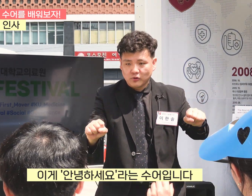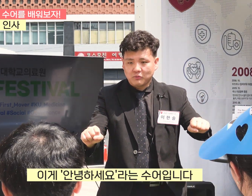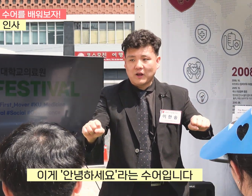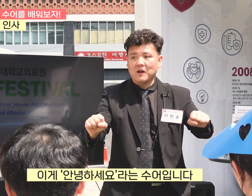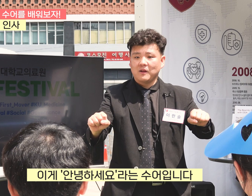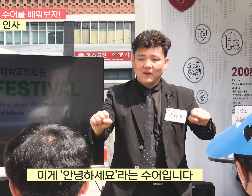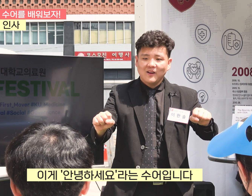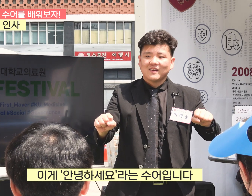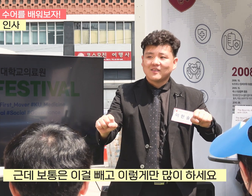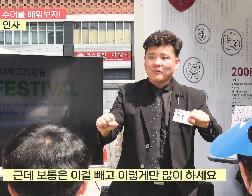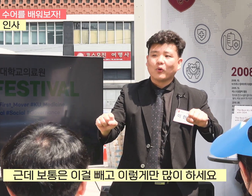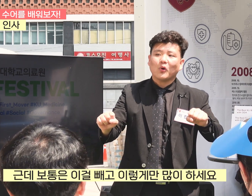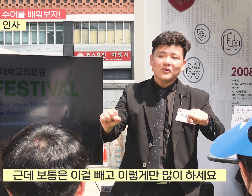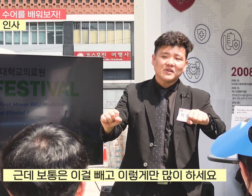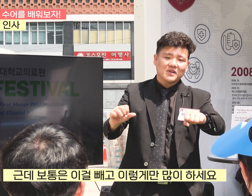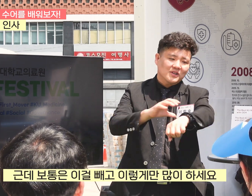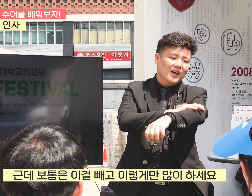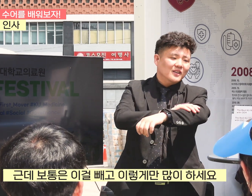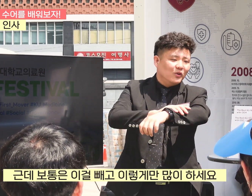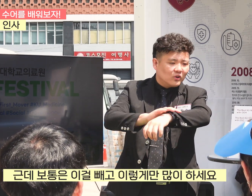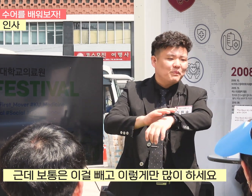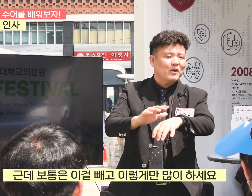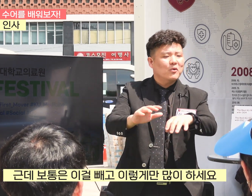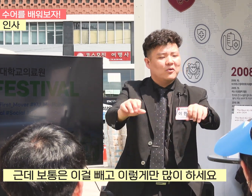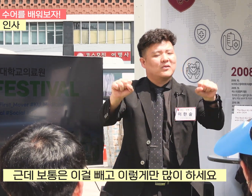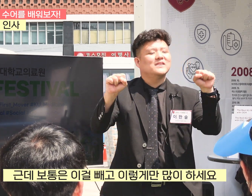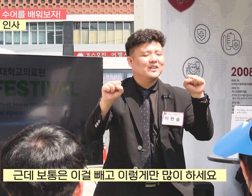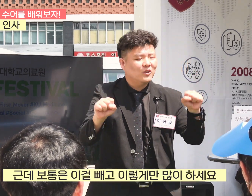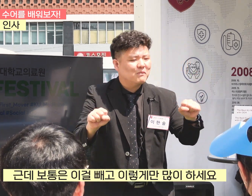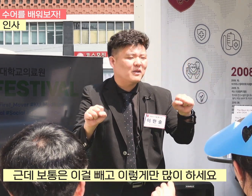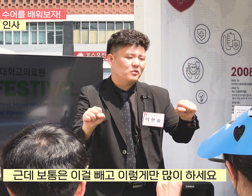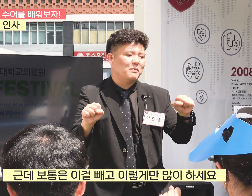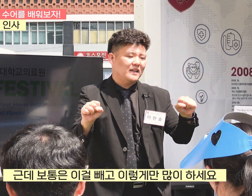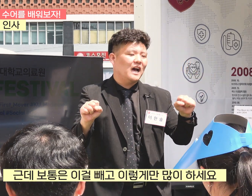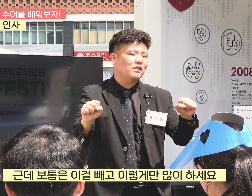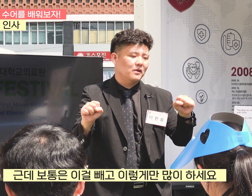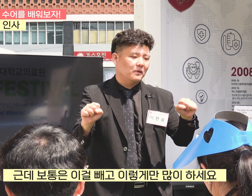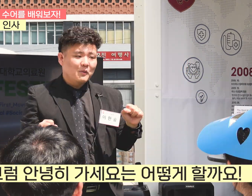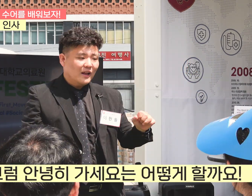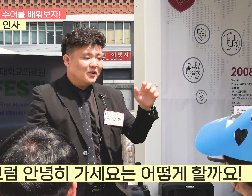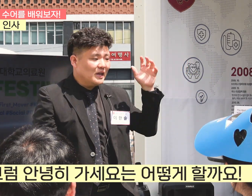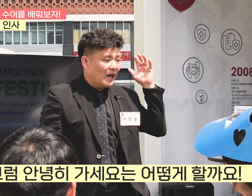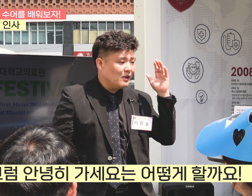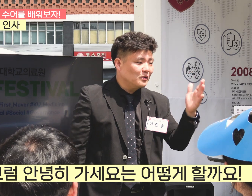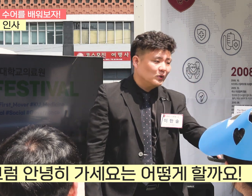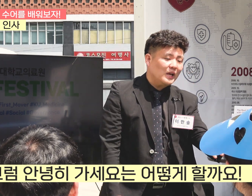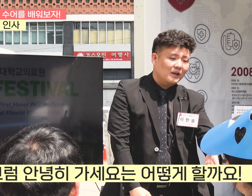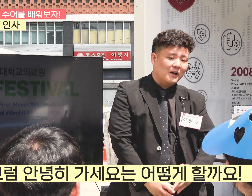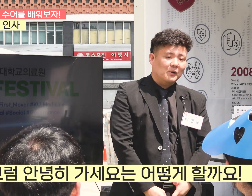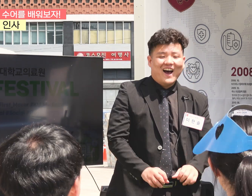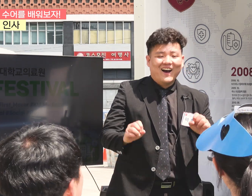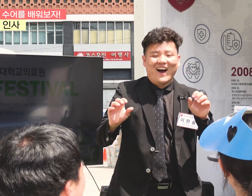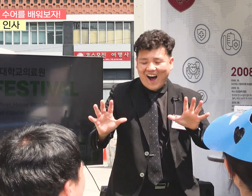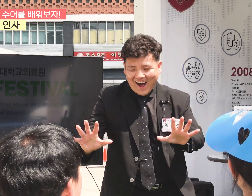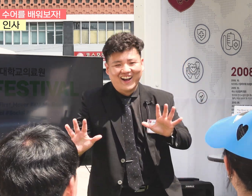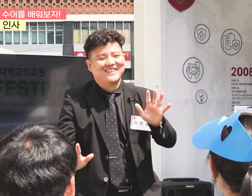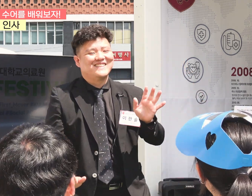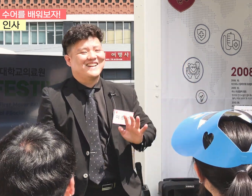수호입니다. 근데 보통은 이거를 빼고 그냥 이렇게만 좀 많이 하세요. 그럼 안녕히 가세요는 어떻게 할까요? 아, 그렇지